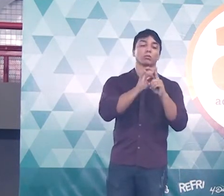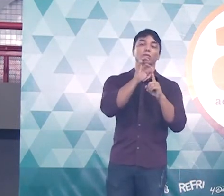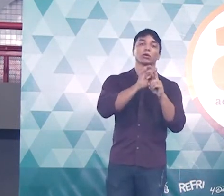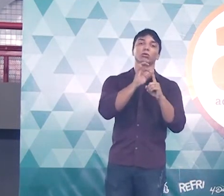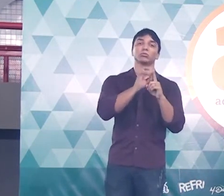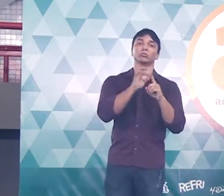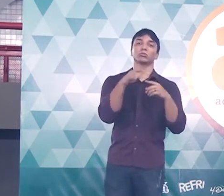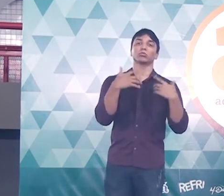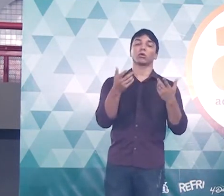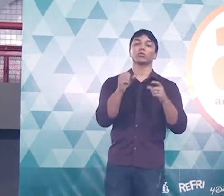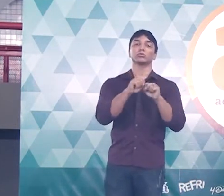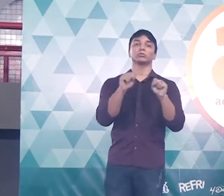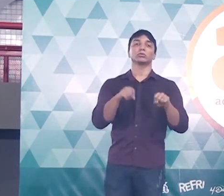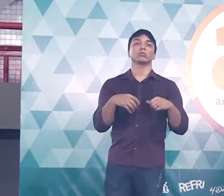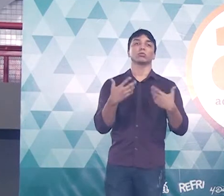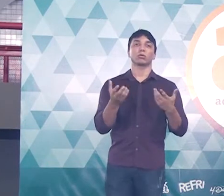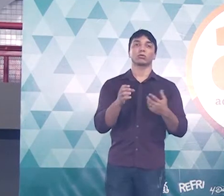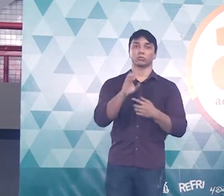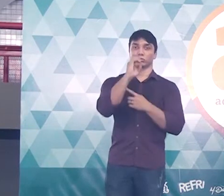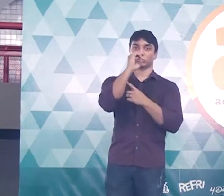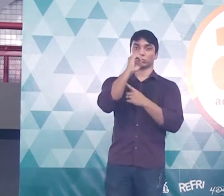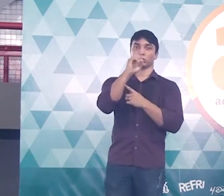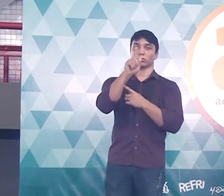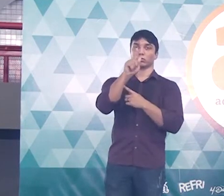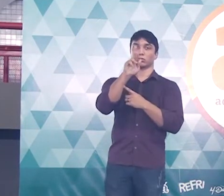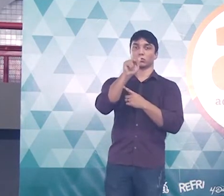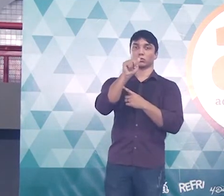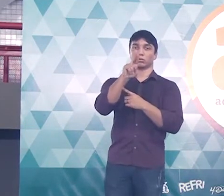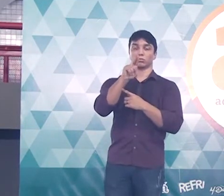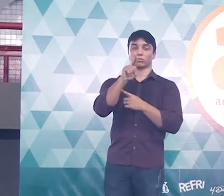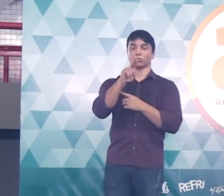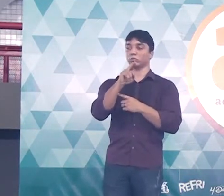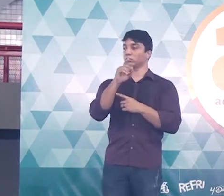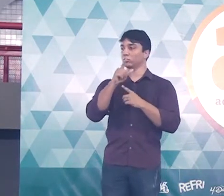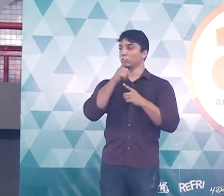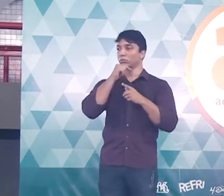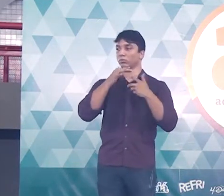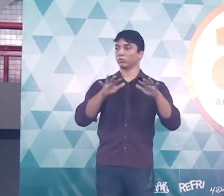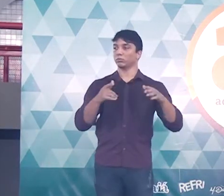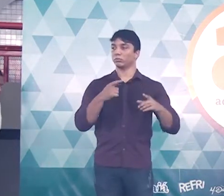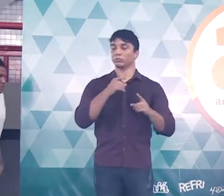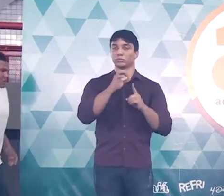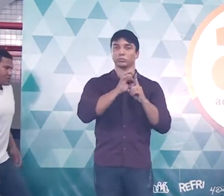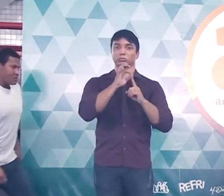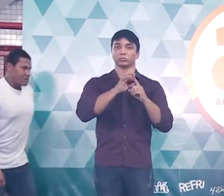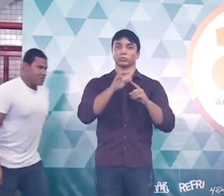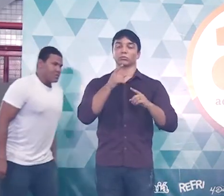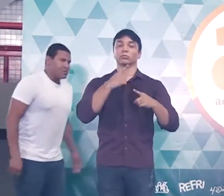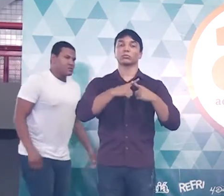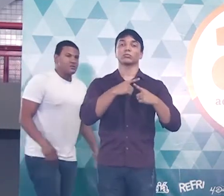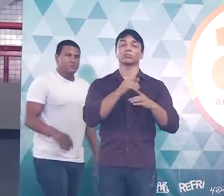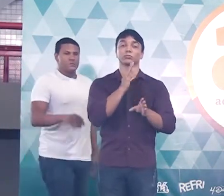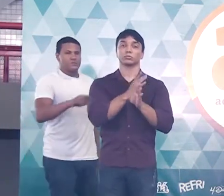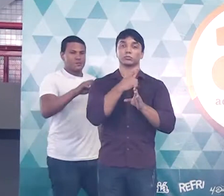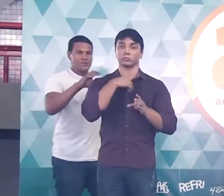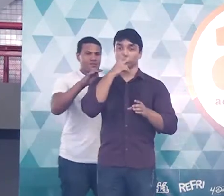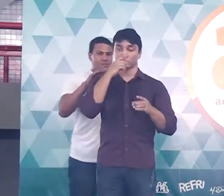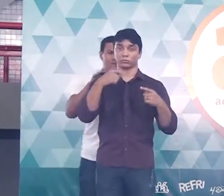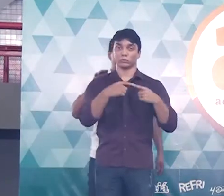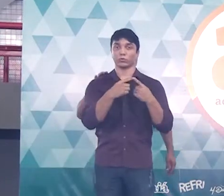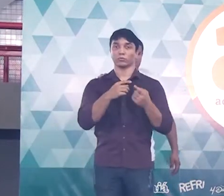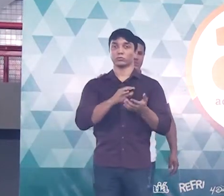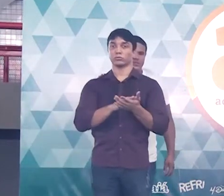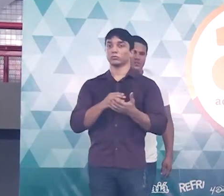obrigatoriamente aquele sistema está? 0 graus Celsius ao nível do mar. Por quê? Porque ao nível do mar, o ponto de